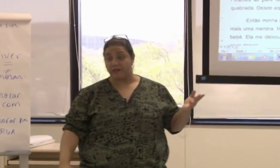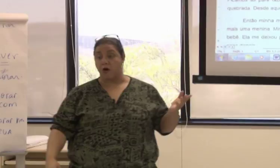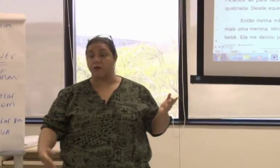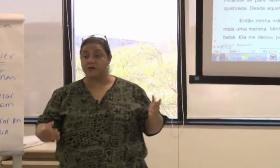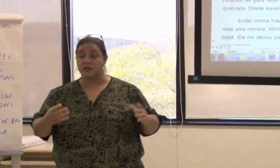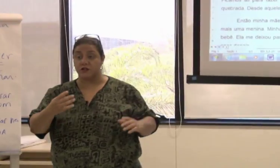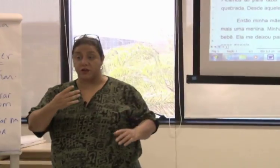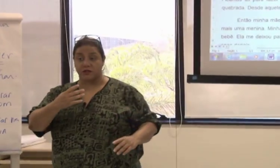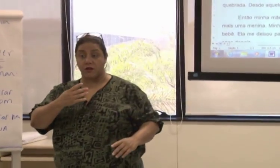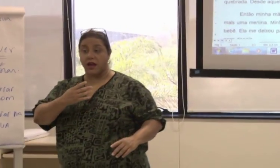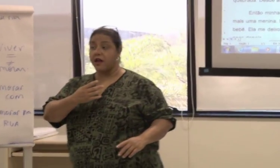Então, por isso que a gente vai usar o quê?